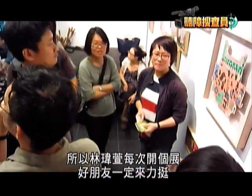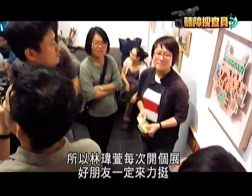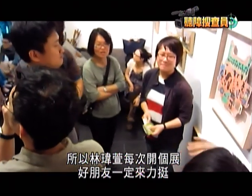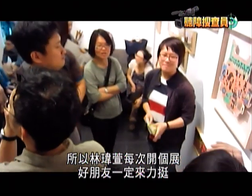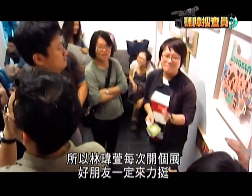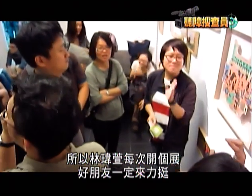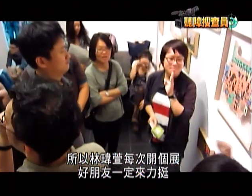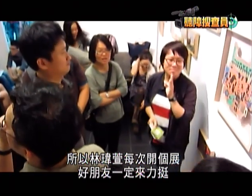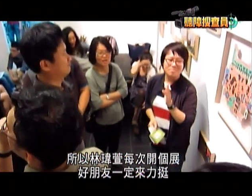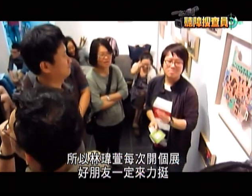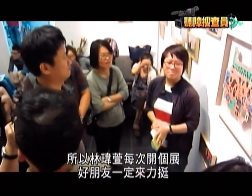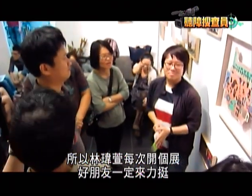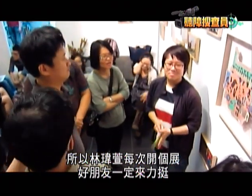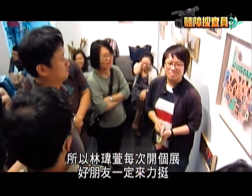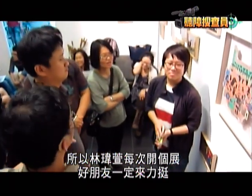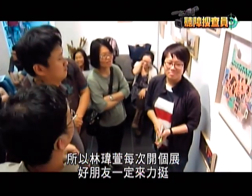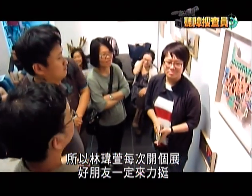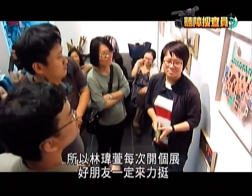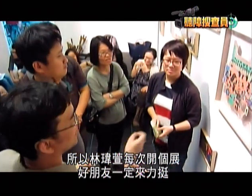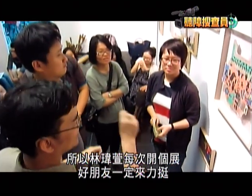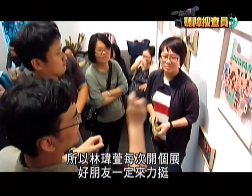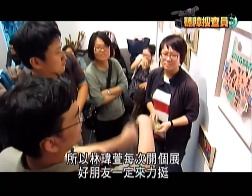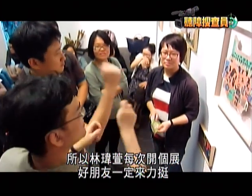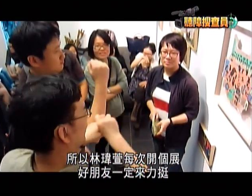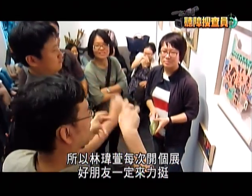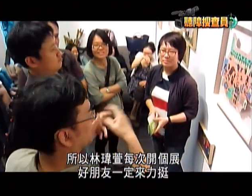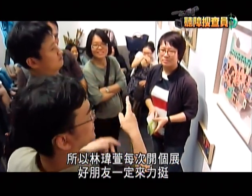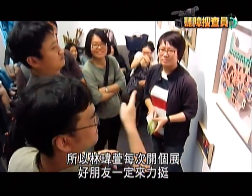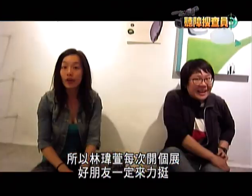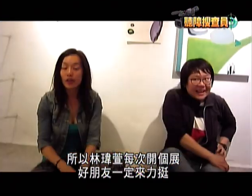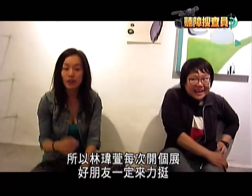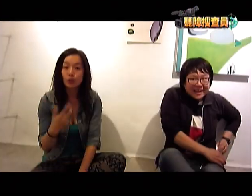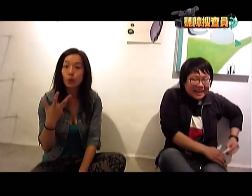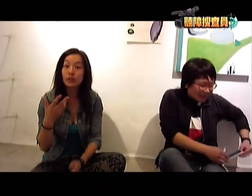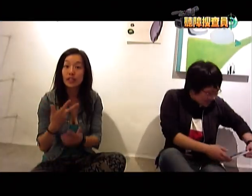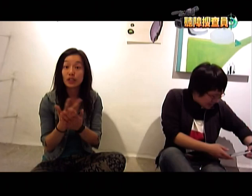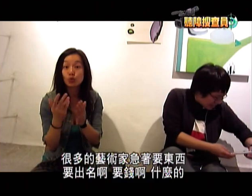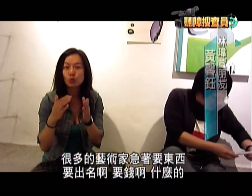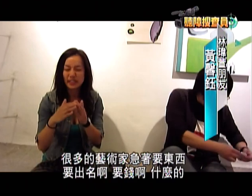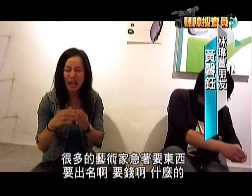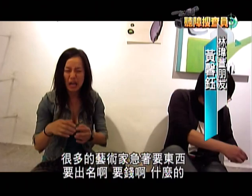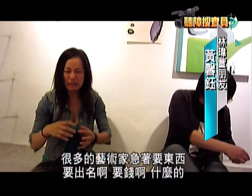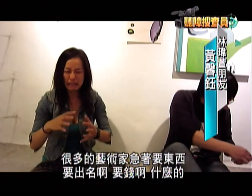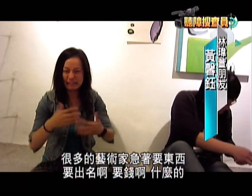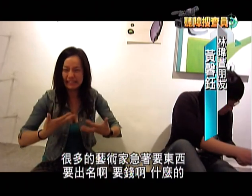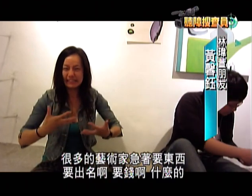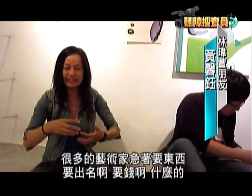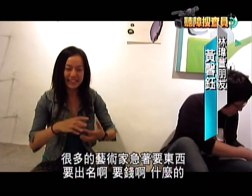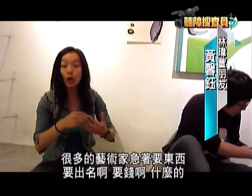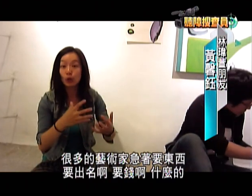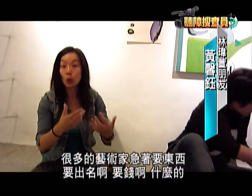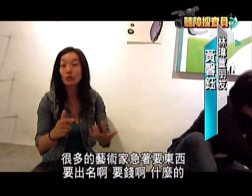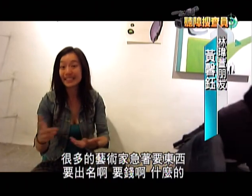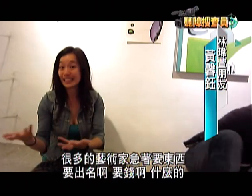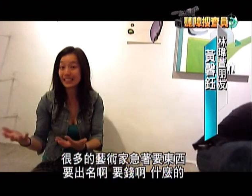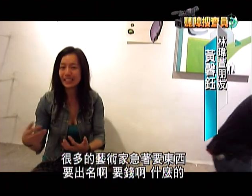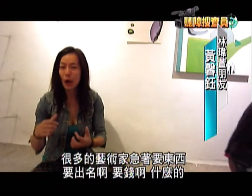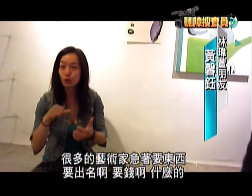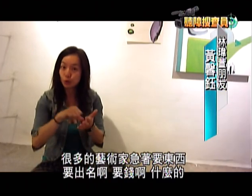在每次开个展，好朋友一起来旅行。 很多的艺术家急着要的东西，要出